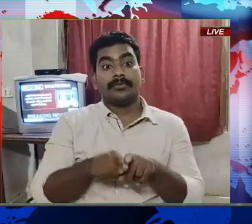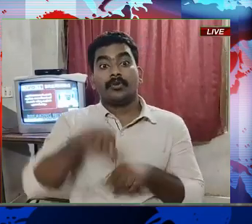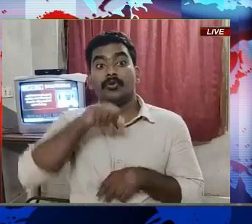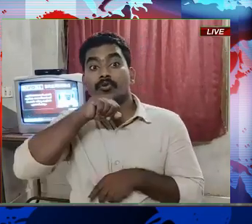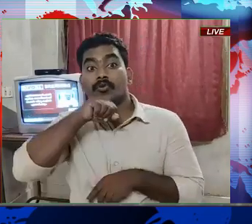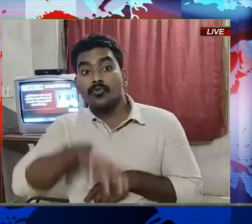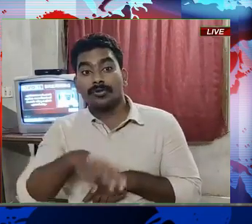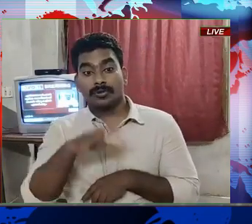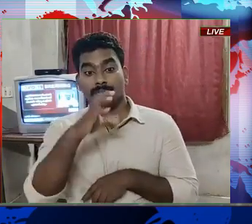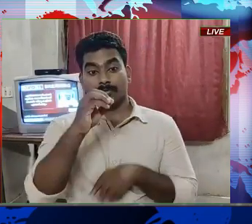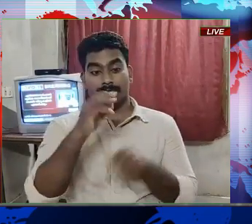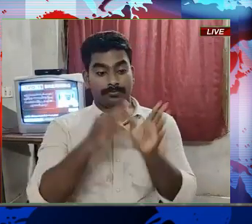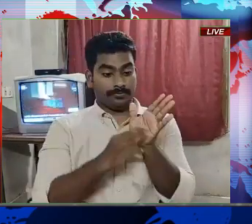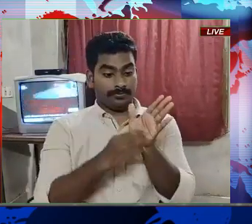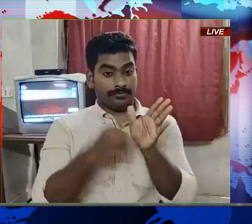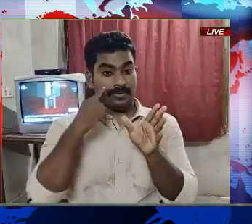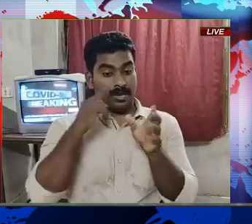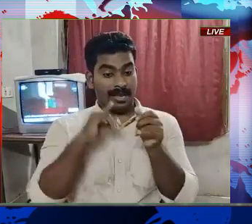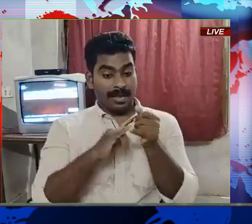1,316